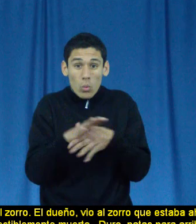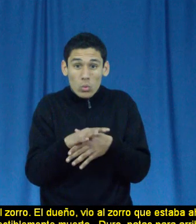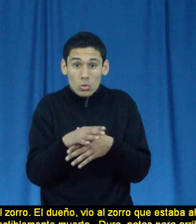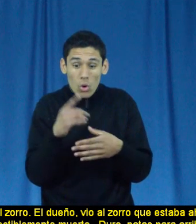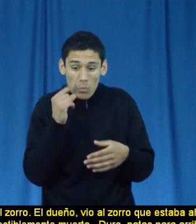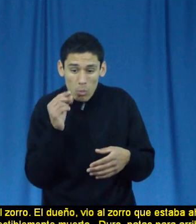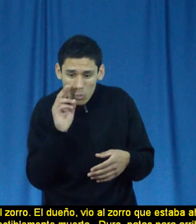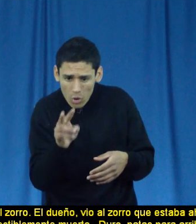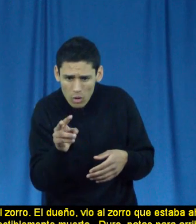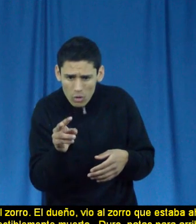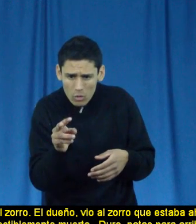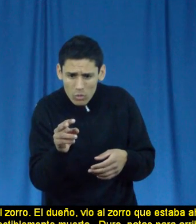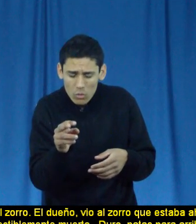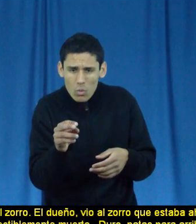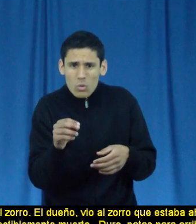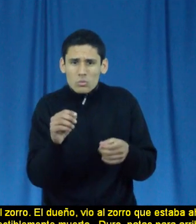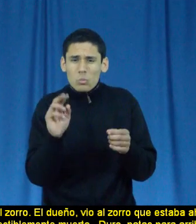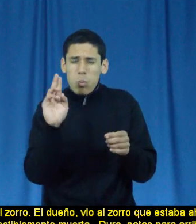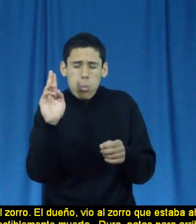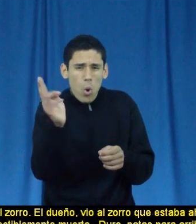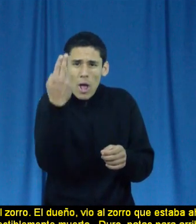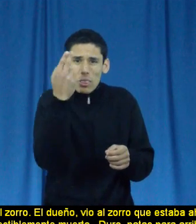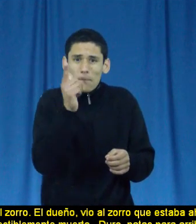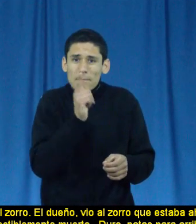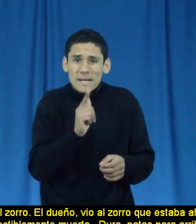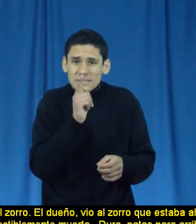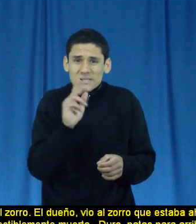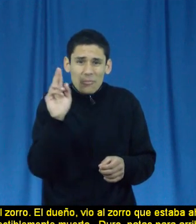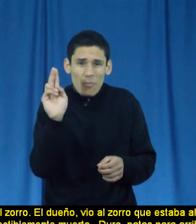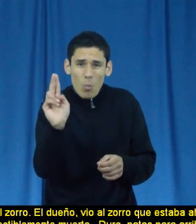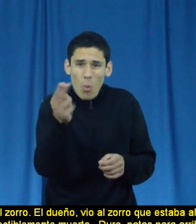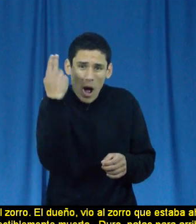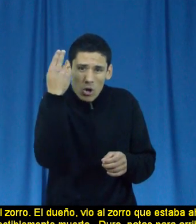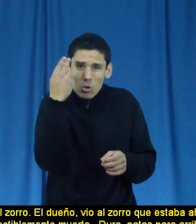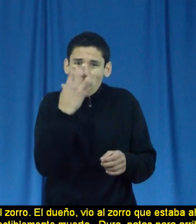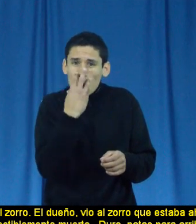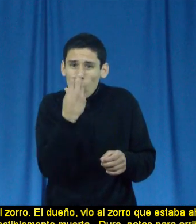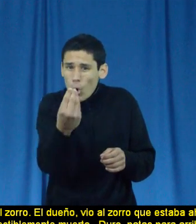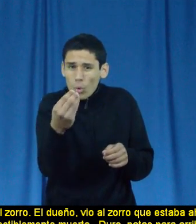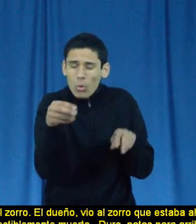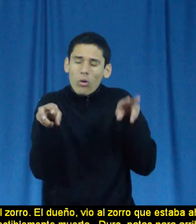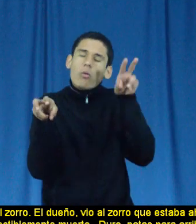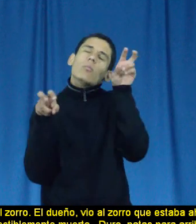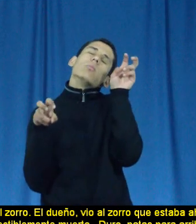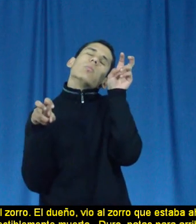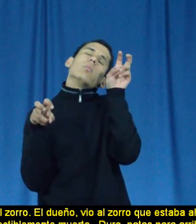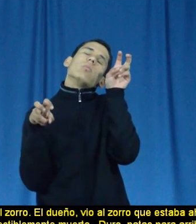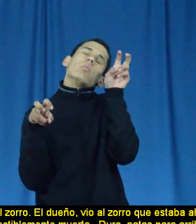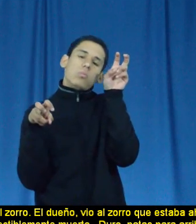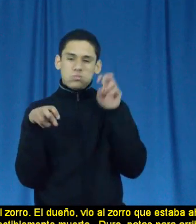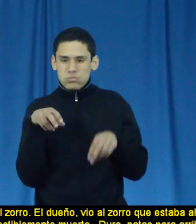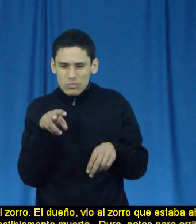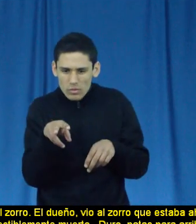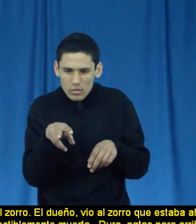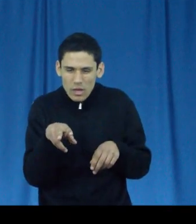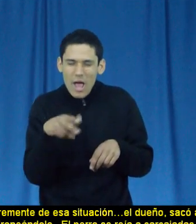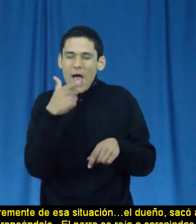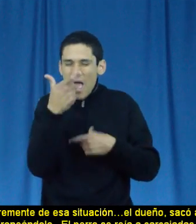Llegaron a la cueva del zorro. El dueño vio al zorro que estaba ahí, pero parecía muerto, indefectiblemente muerto.